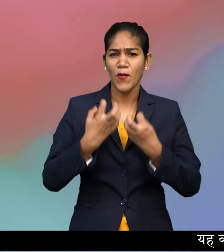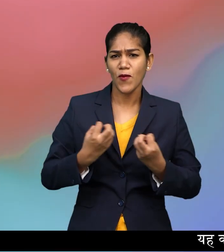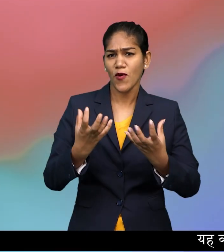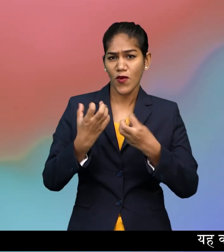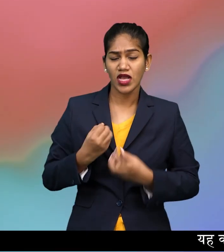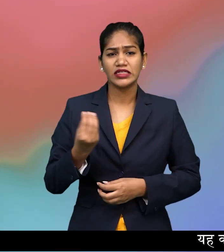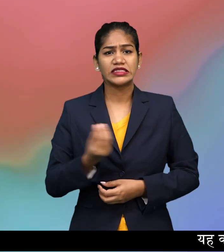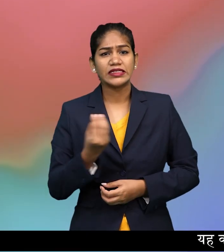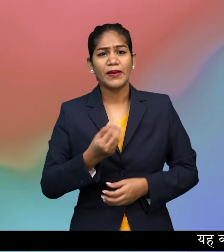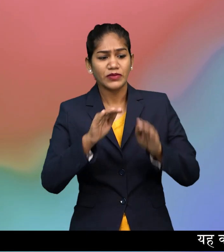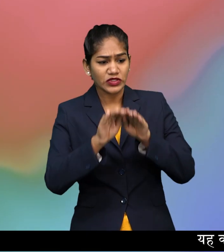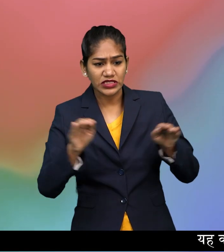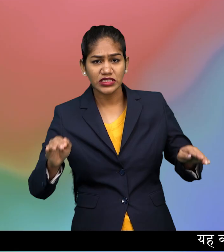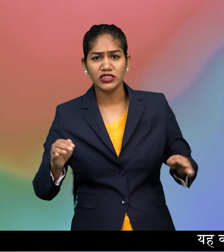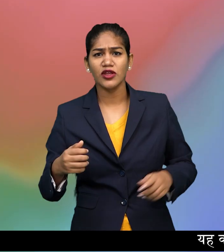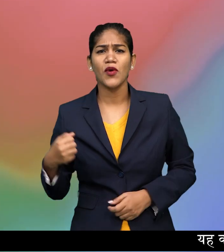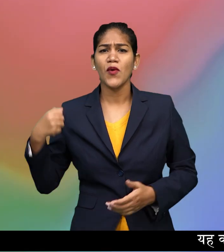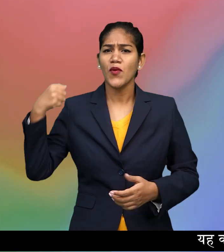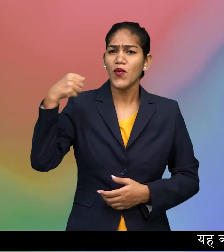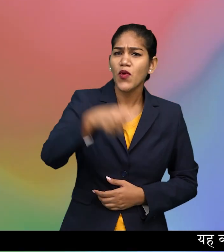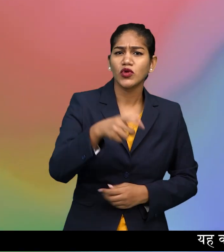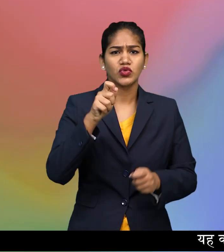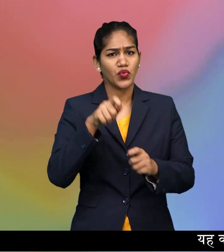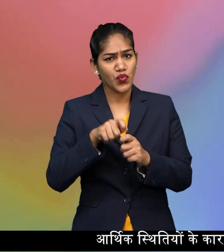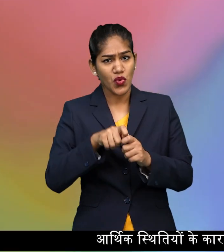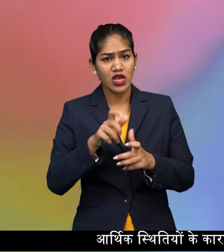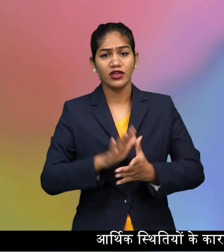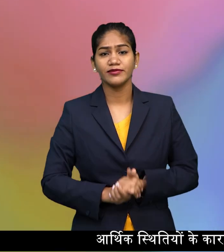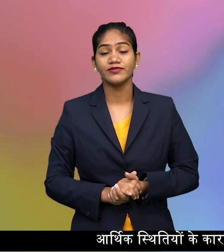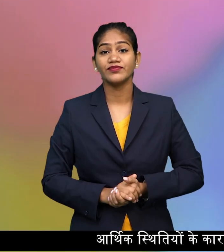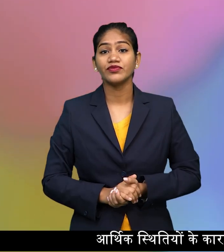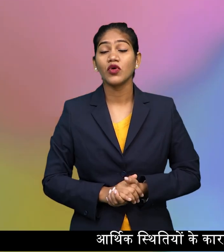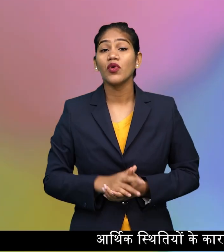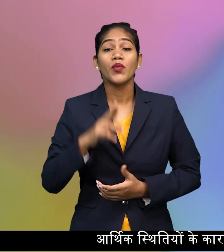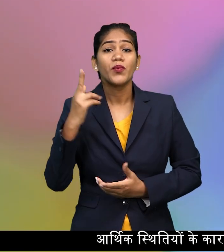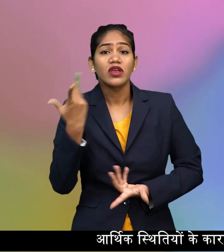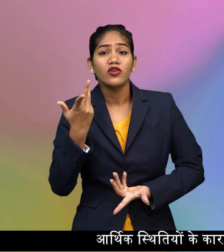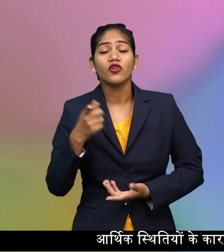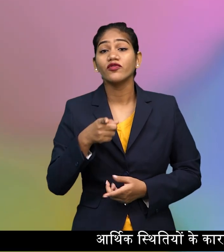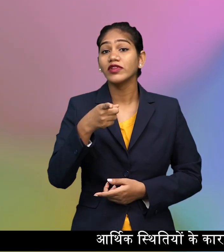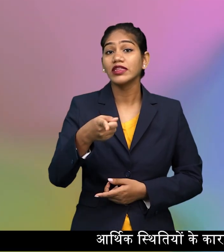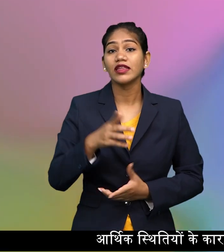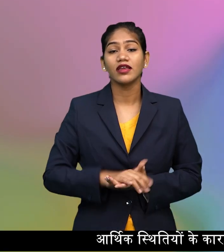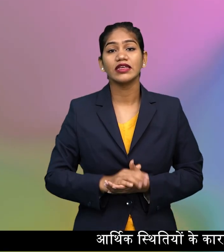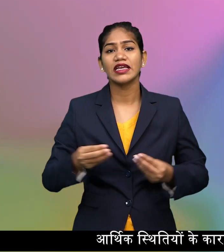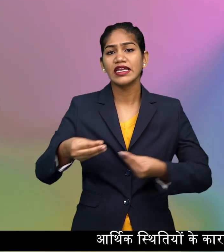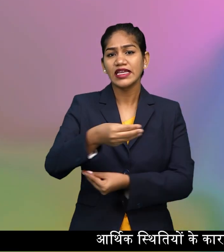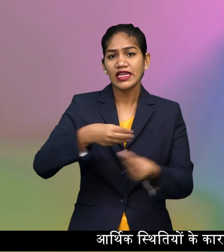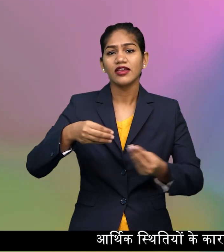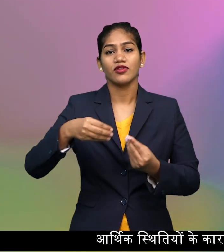वांछनीय नहीं है कि कुछ बच्चों को उनकी आर्थिक स्थितियों के कारण काम करने के लिए मजबूर